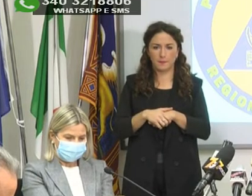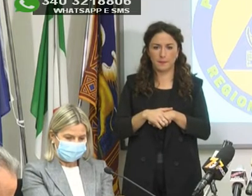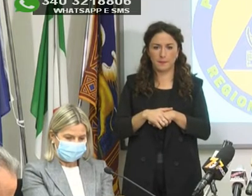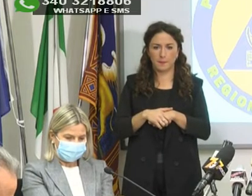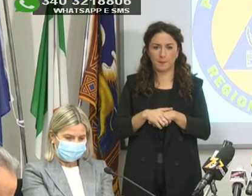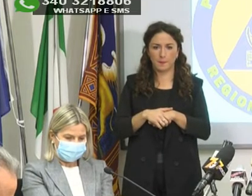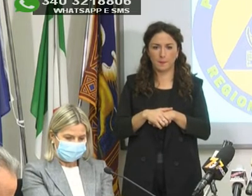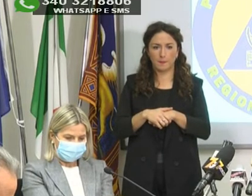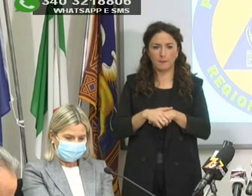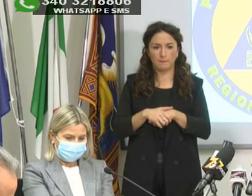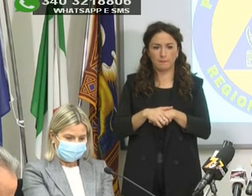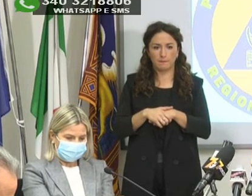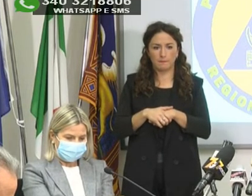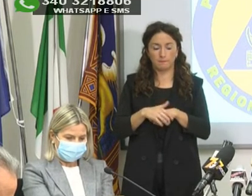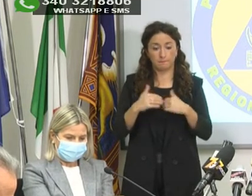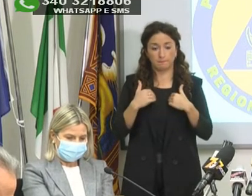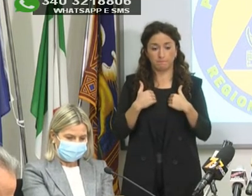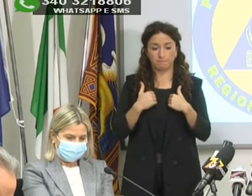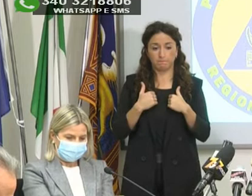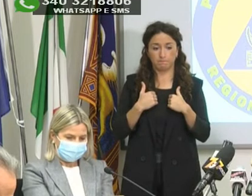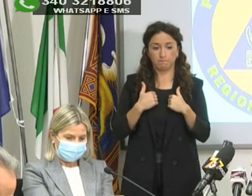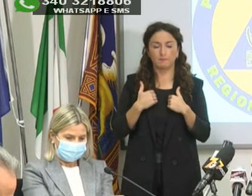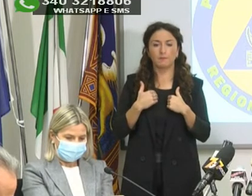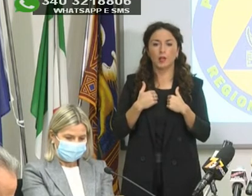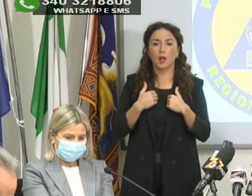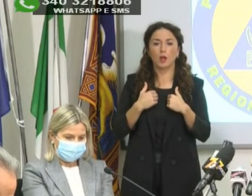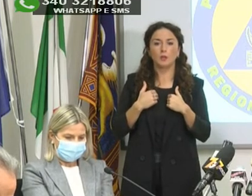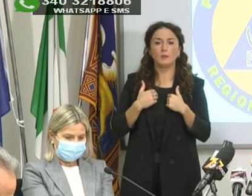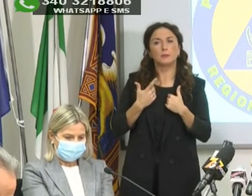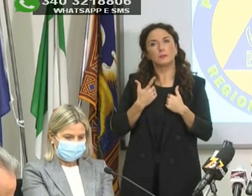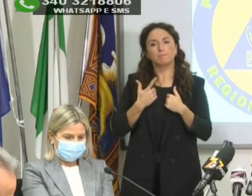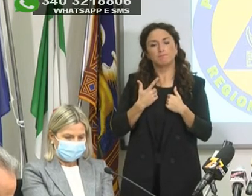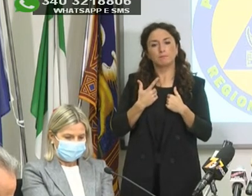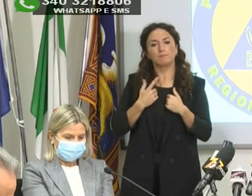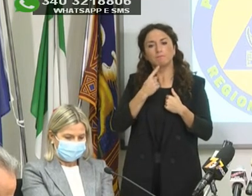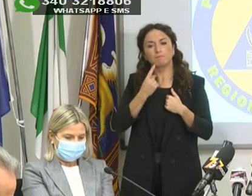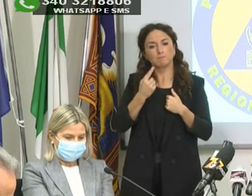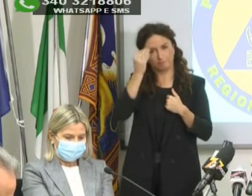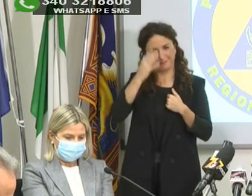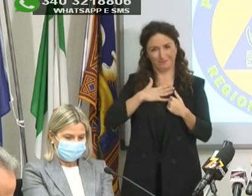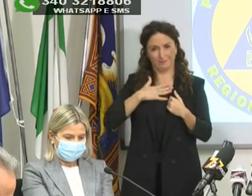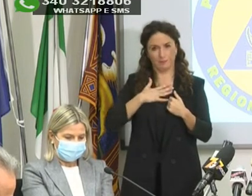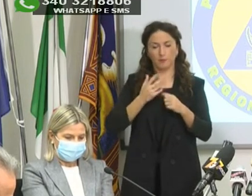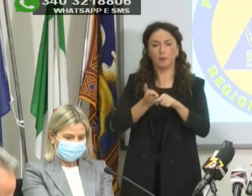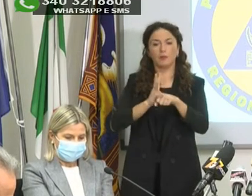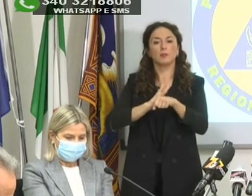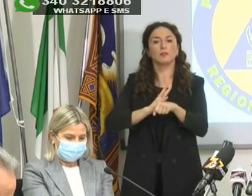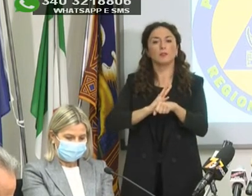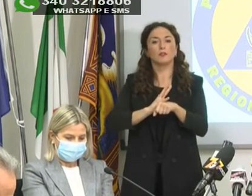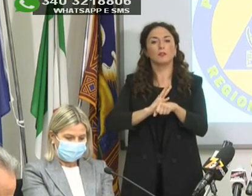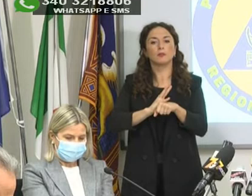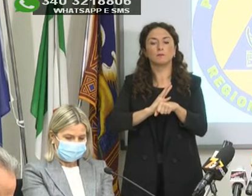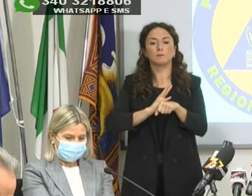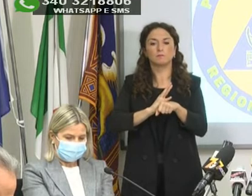Allora, mi permetto di dire, anche se faccio un'invasione di campo, che il tema Covid non è un tema che te lo becchi